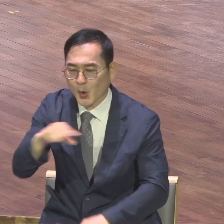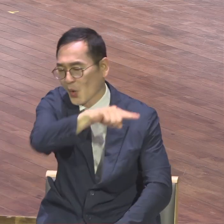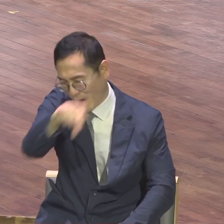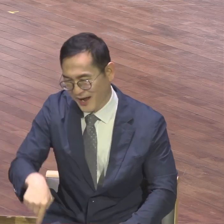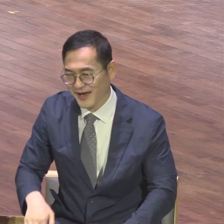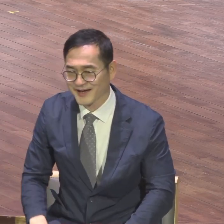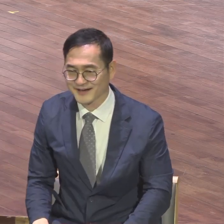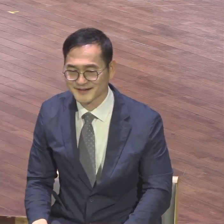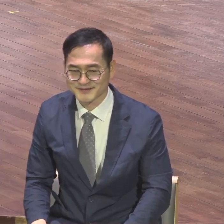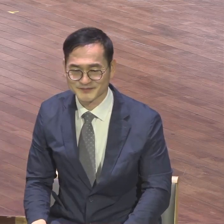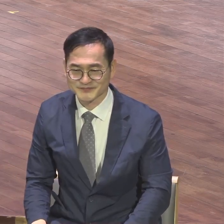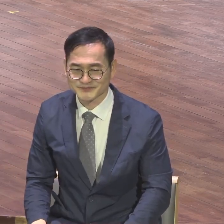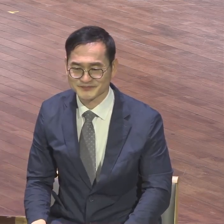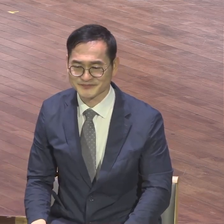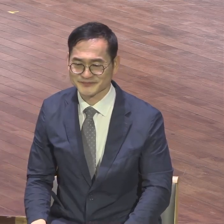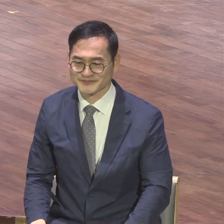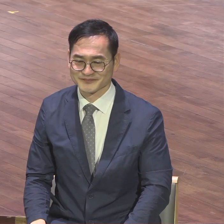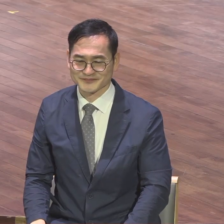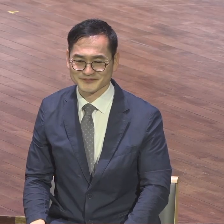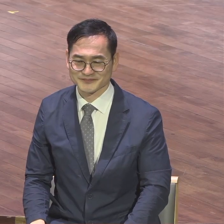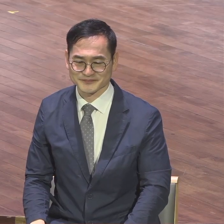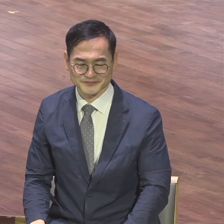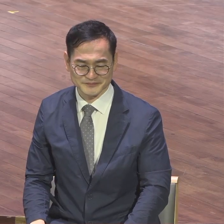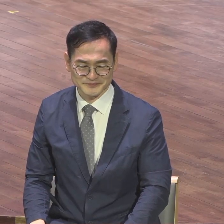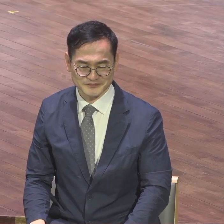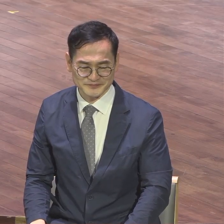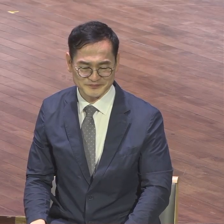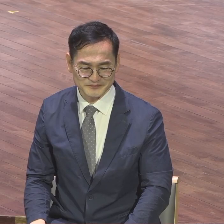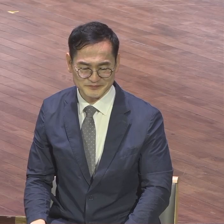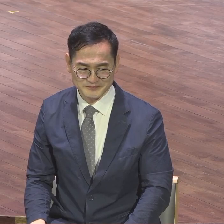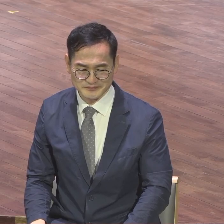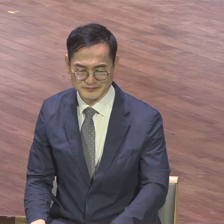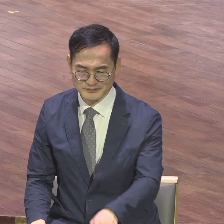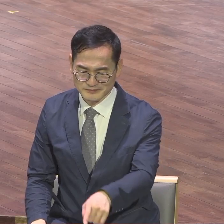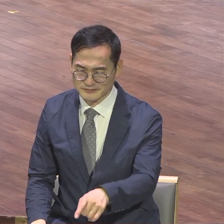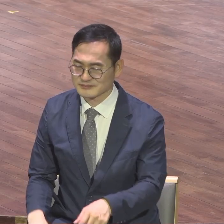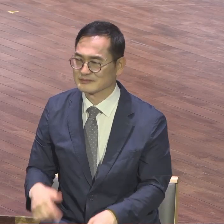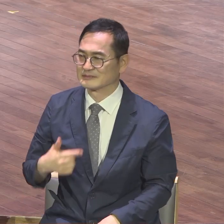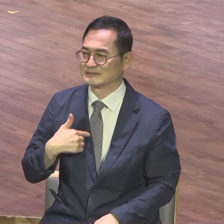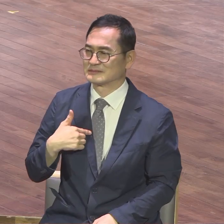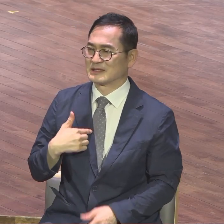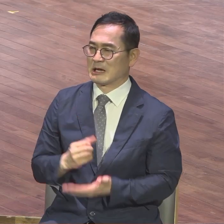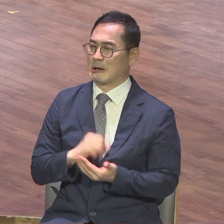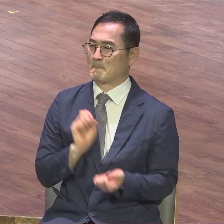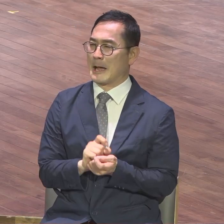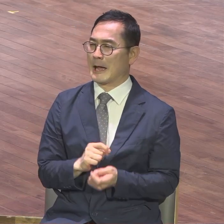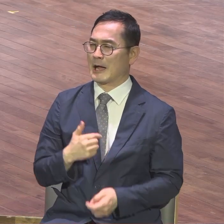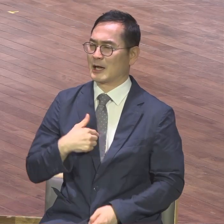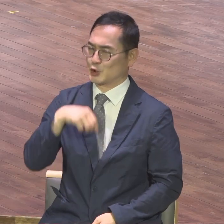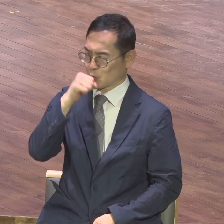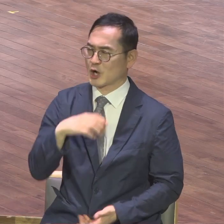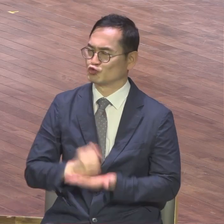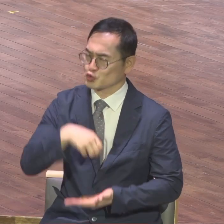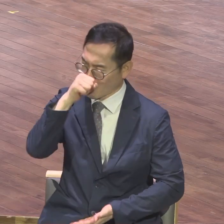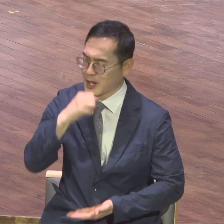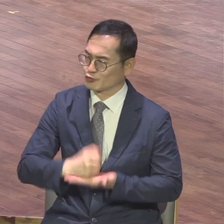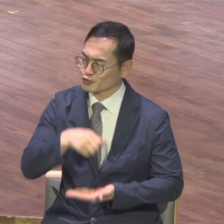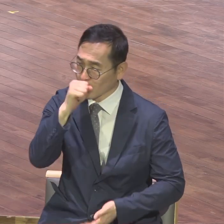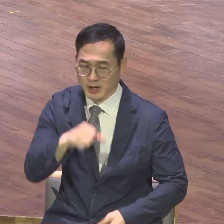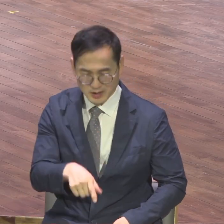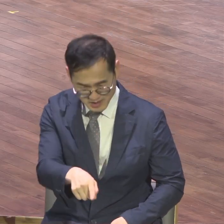뭔 재수냐. 하나님 은혜. 아, 그렇습니다. 은혜입니다. 은혜입니다. 용어 자체가 안 바뀌어. 용어 자체가 안